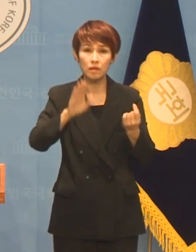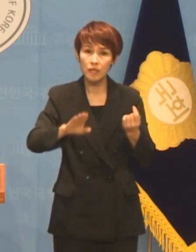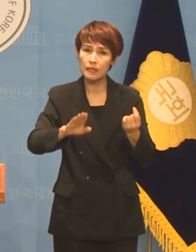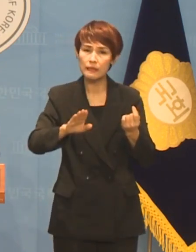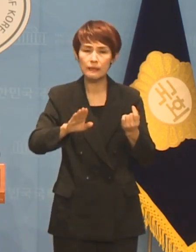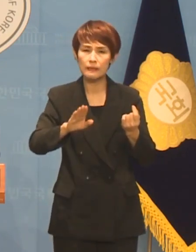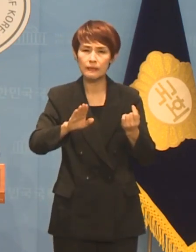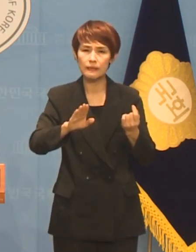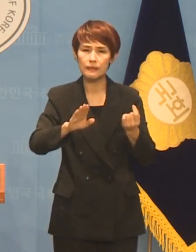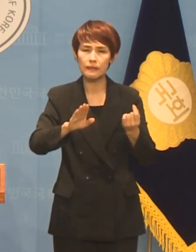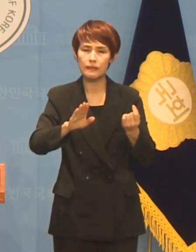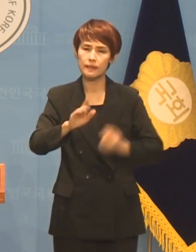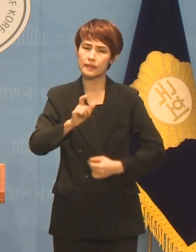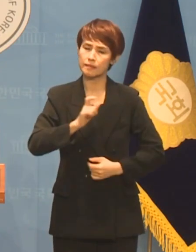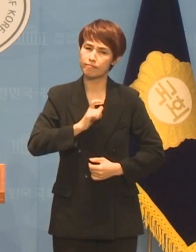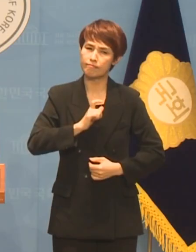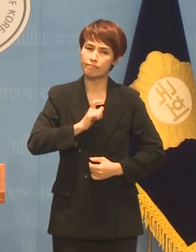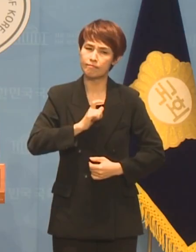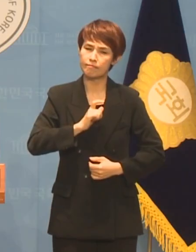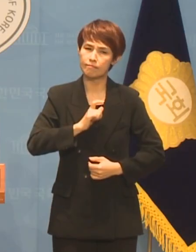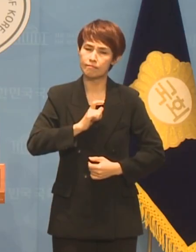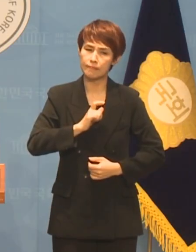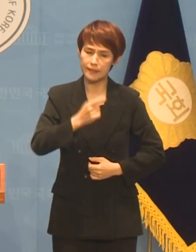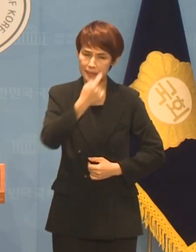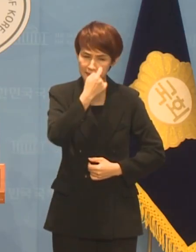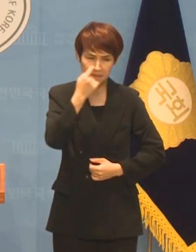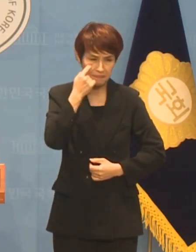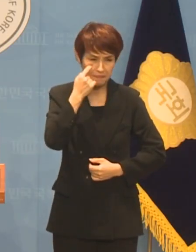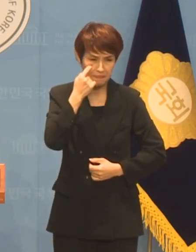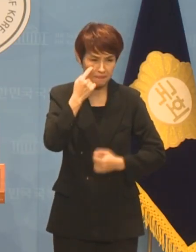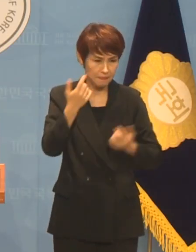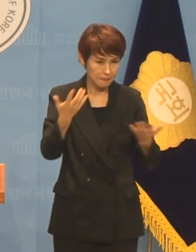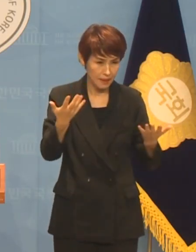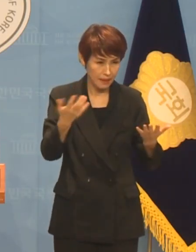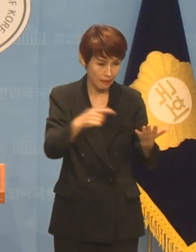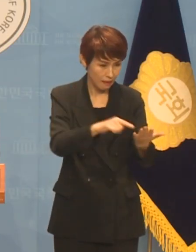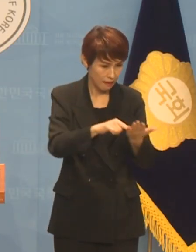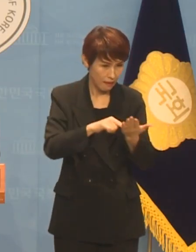합리적 의심의 여지 없이 증명되지 않았다라며